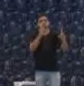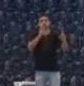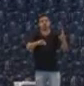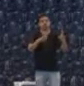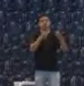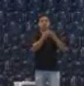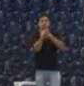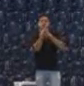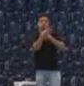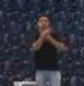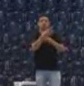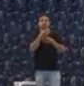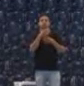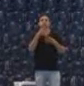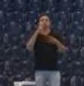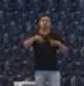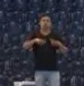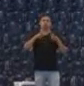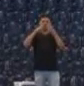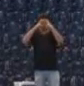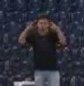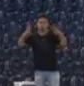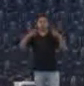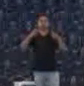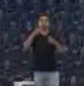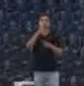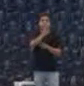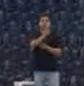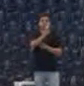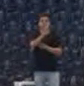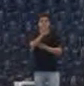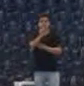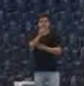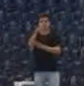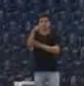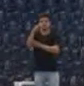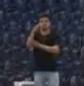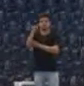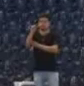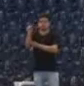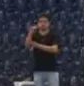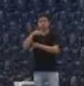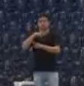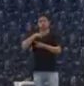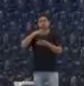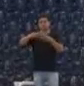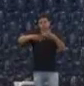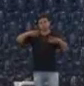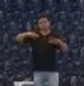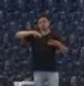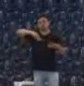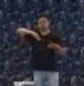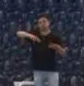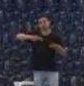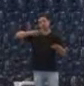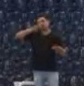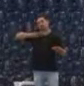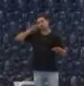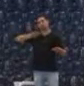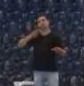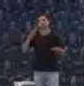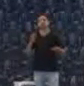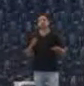pesada e estava comendo macarrão que